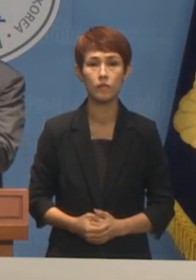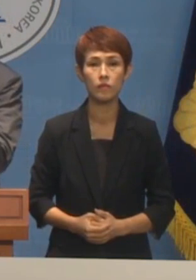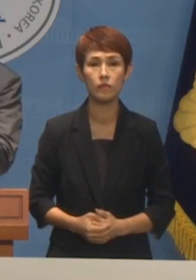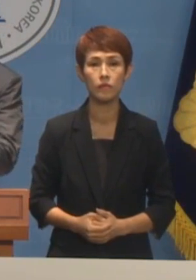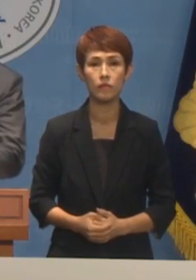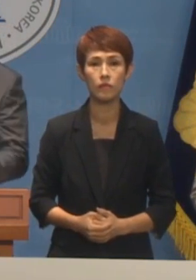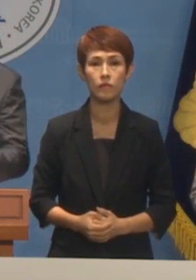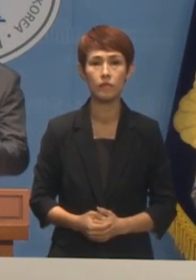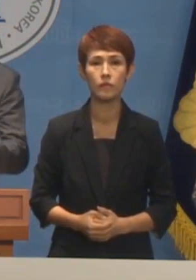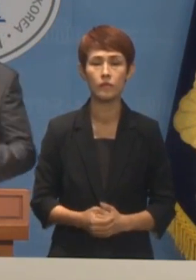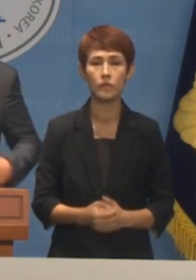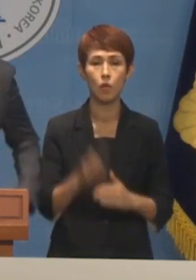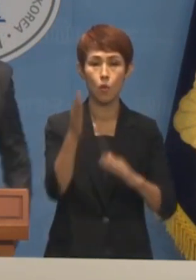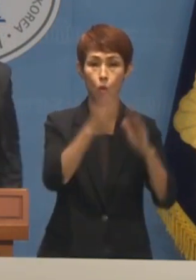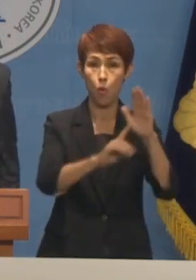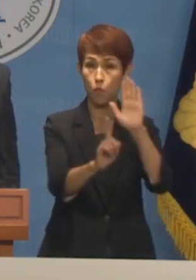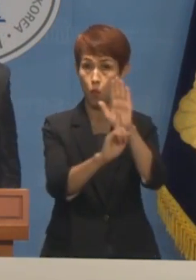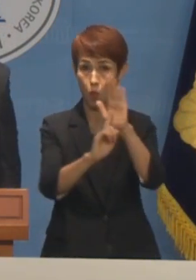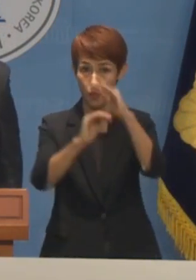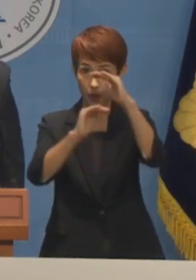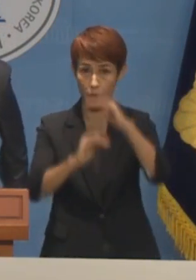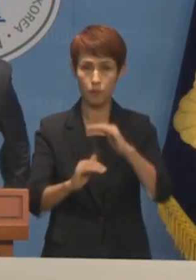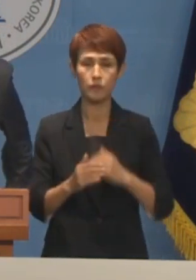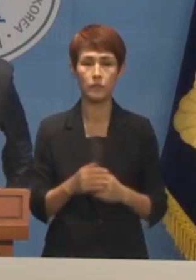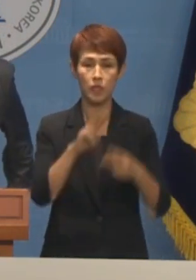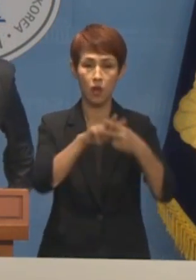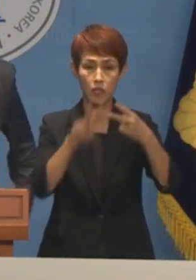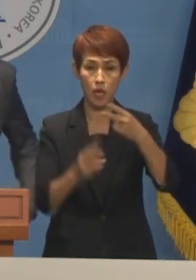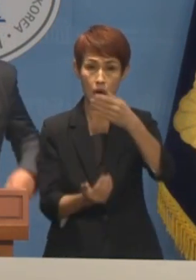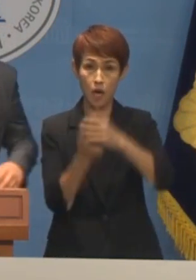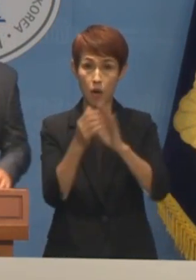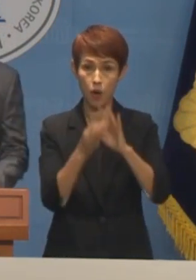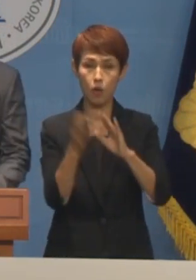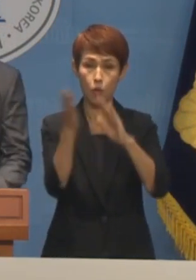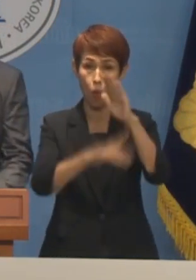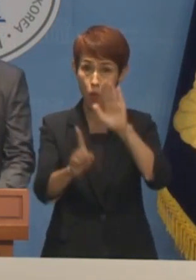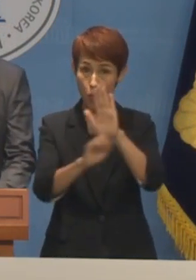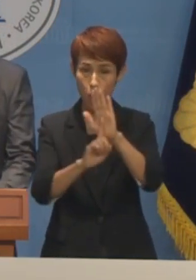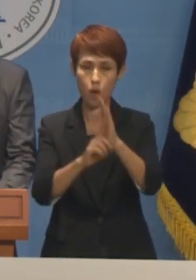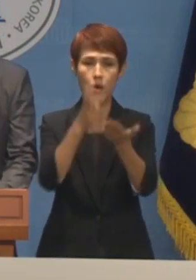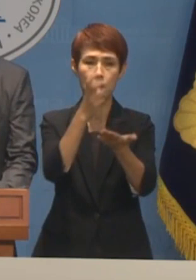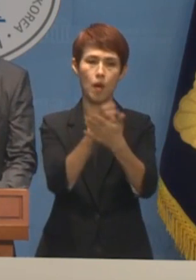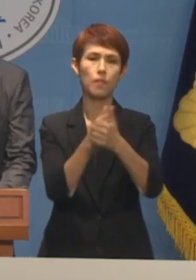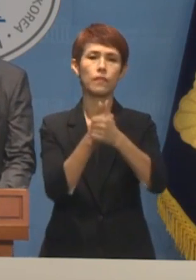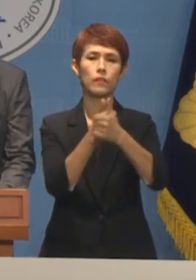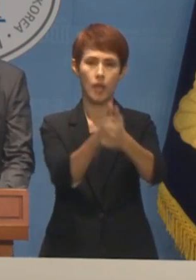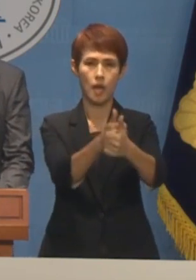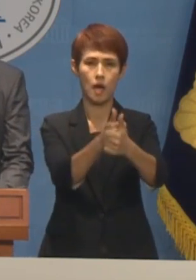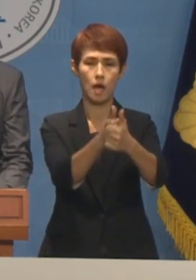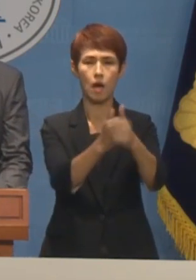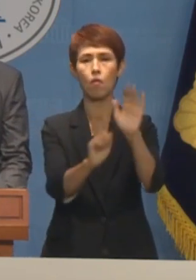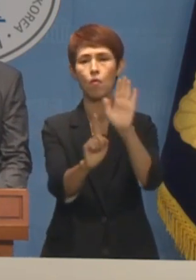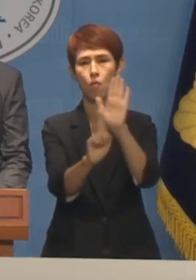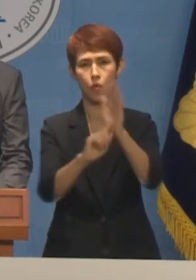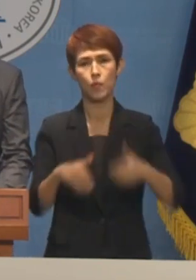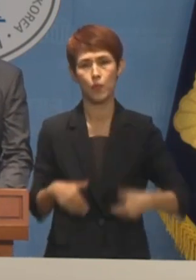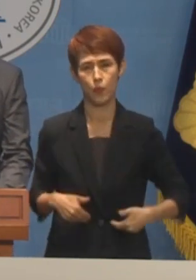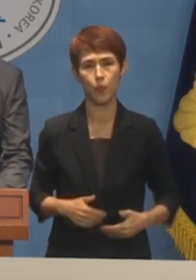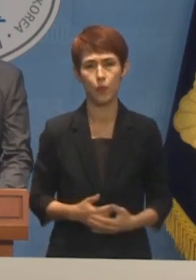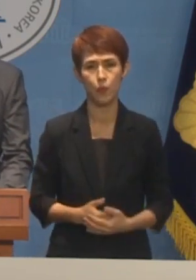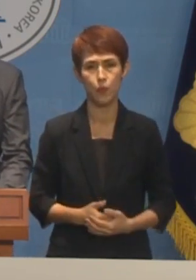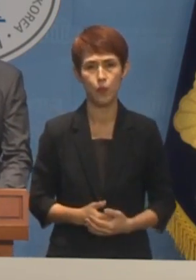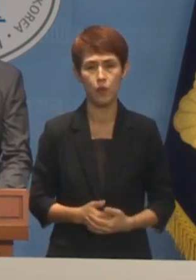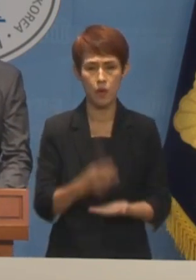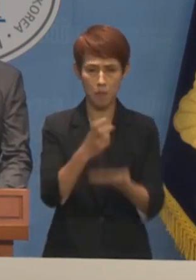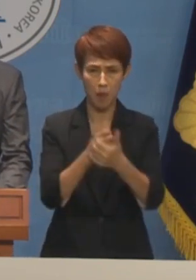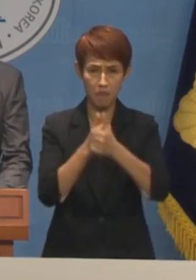이어서 공보 부분을 설명드리겠습니다. 우선 형사사건의 공보는 반드시 법률의 근거를 두어야 함을 명시했습니다.